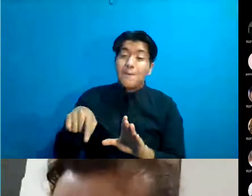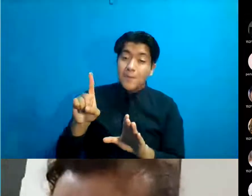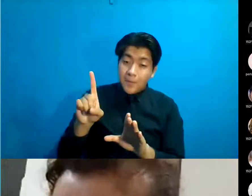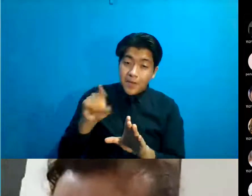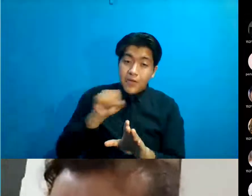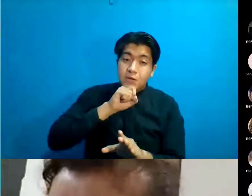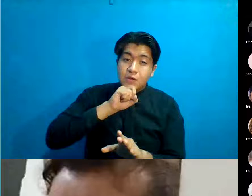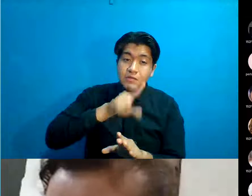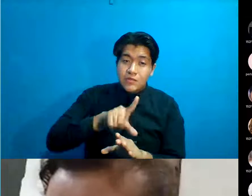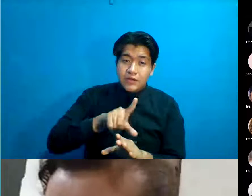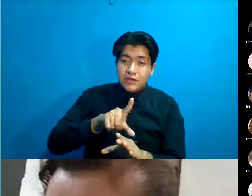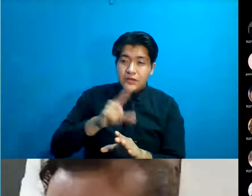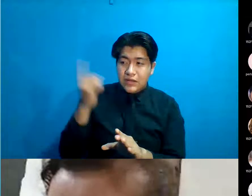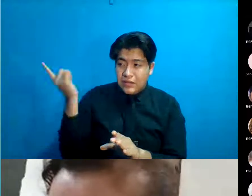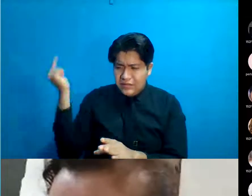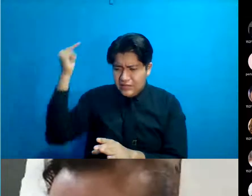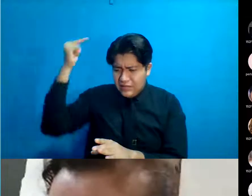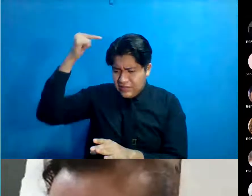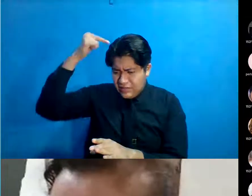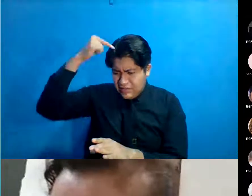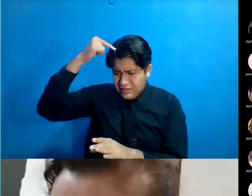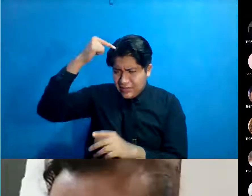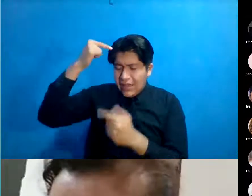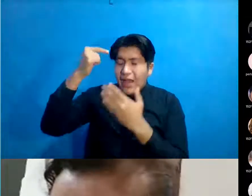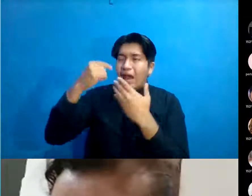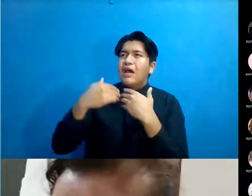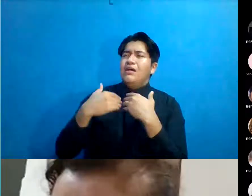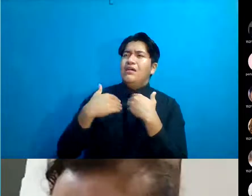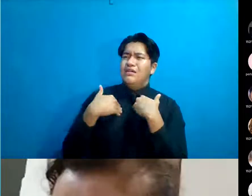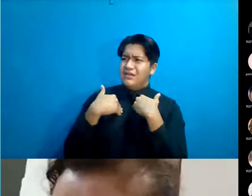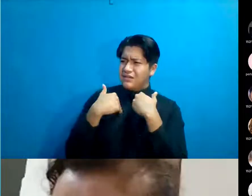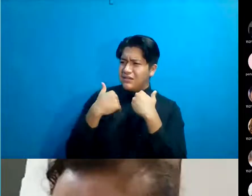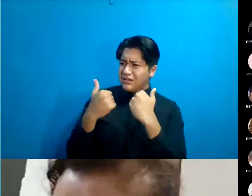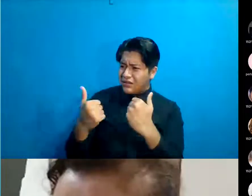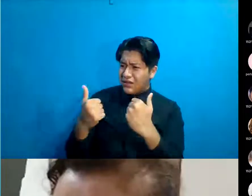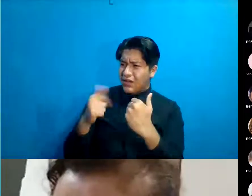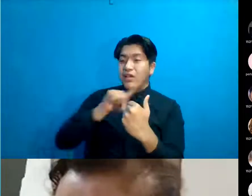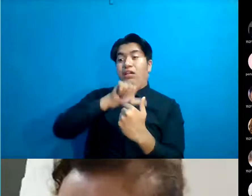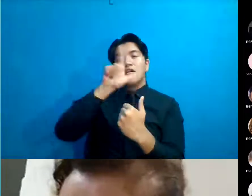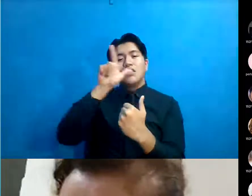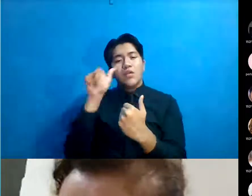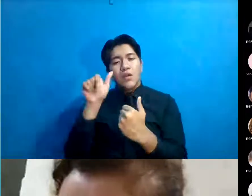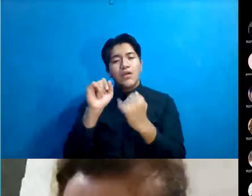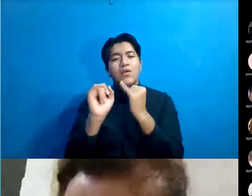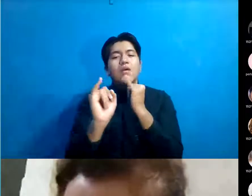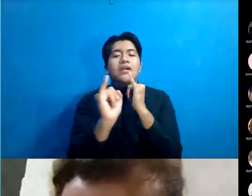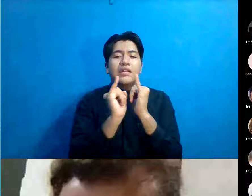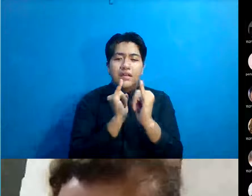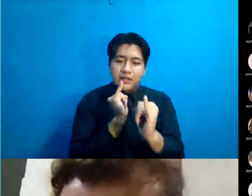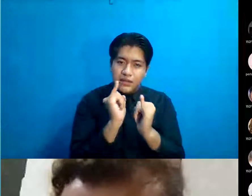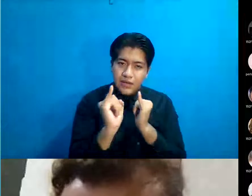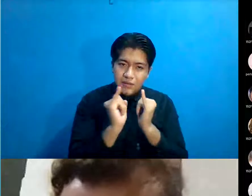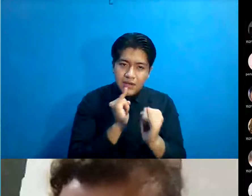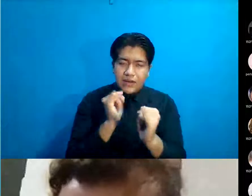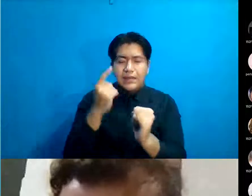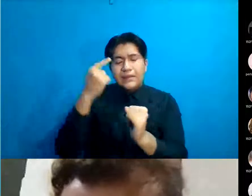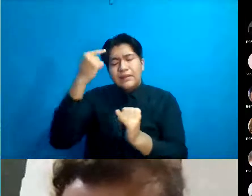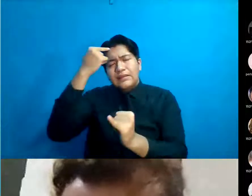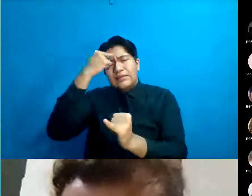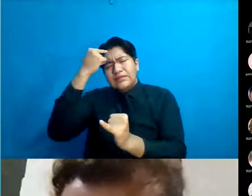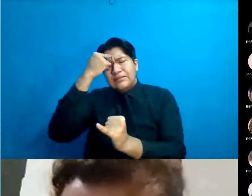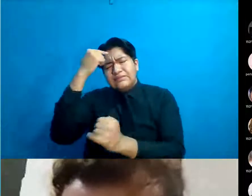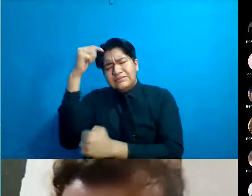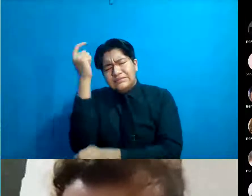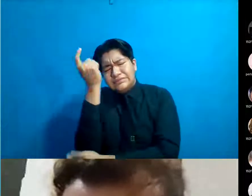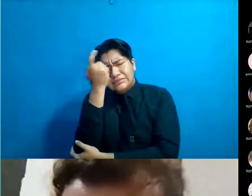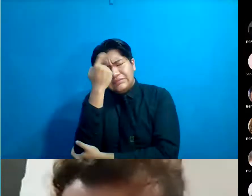debe de entender la información, es decir, se debe de interpretar para después traducir, es decir, reflexionar y propiamente pasar en